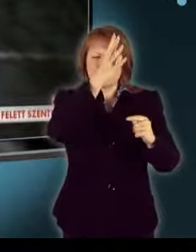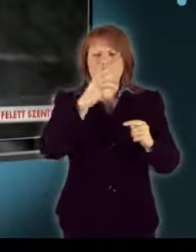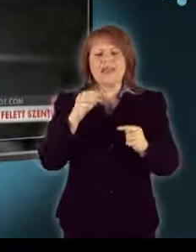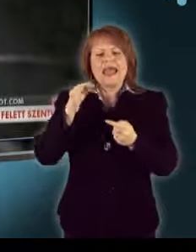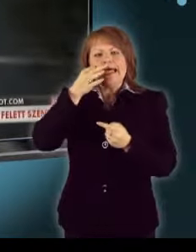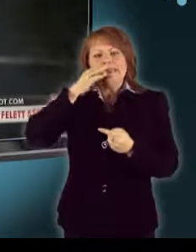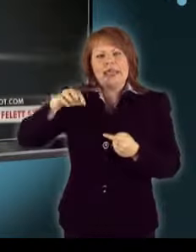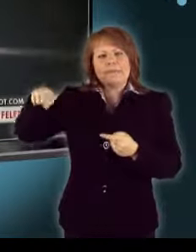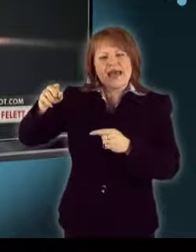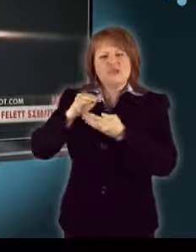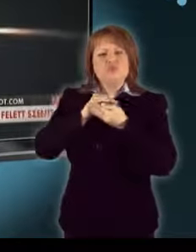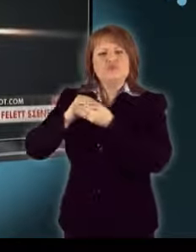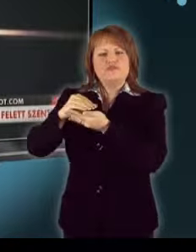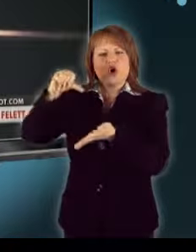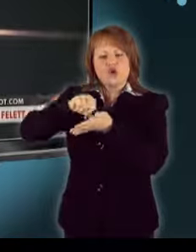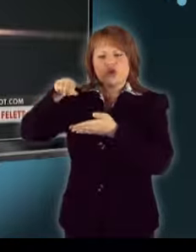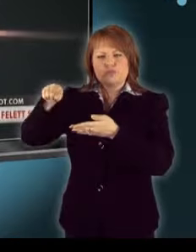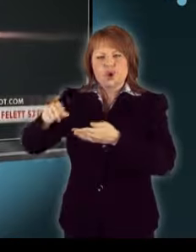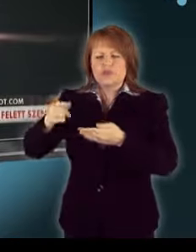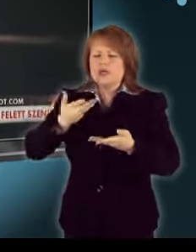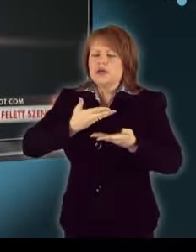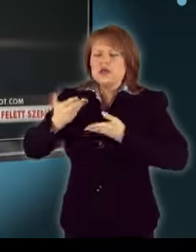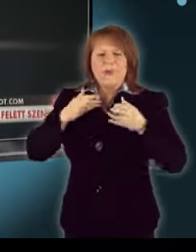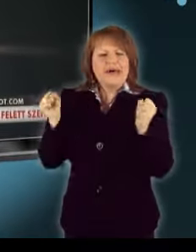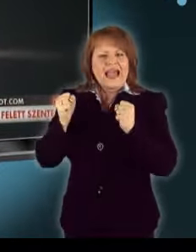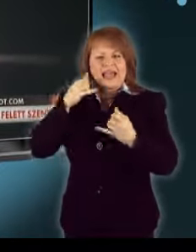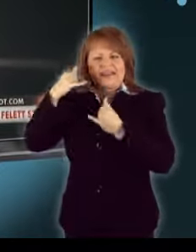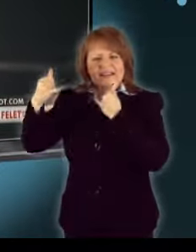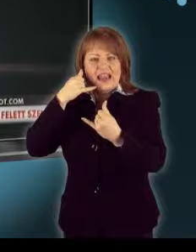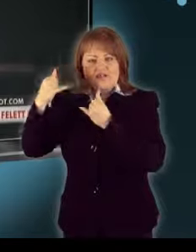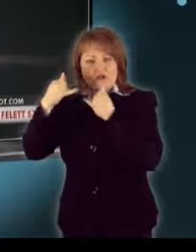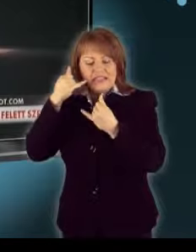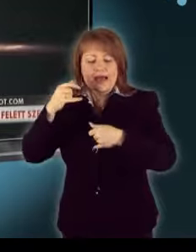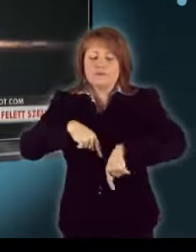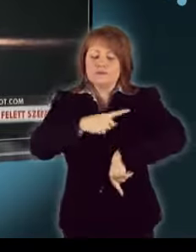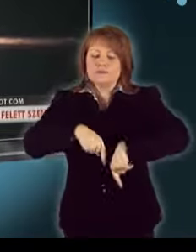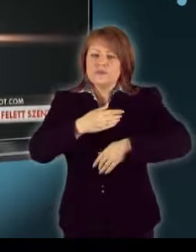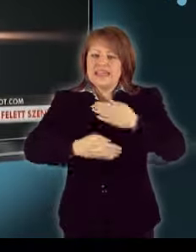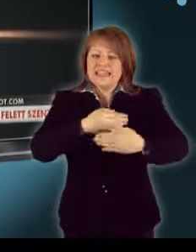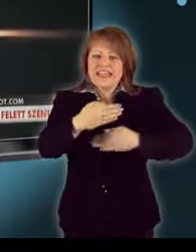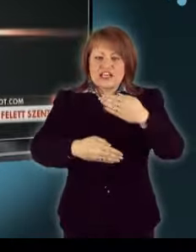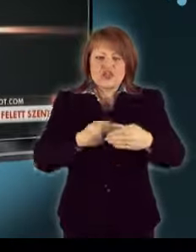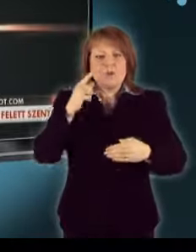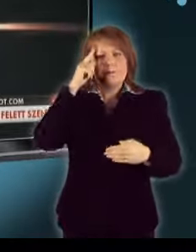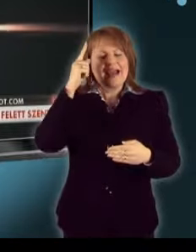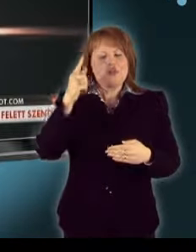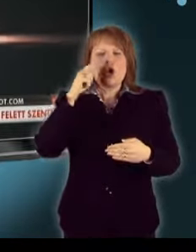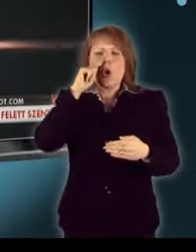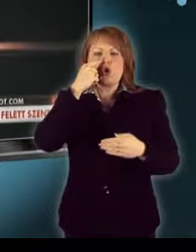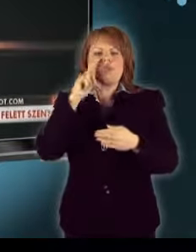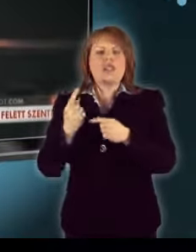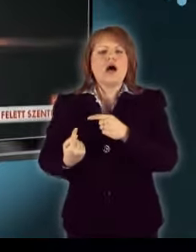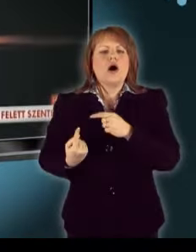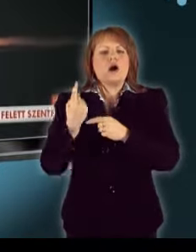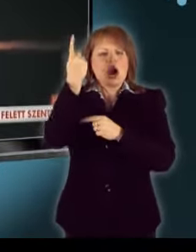szinte elárasztották a hívások. Pár órával később azonban kiderült, hogy egy orosz hordozó rakéta egyik darabját lehetett látni, amint